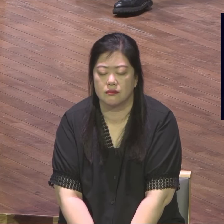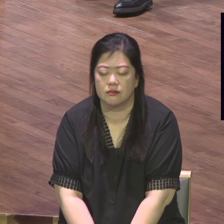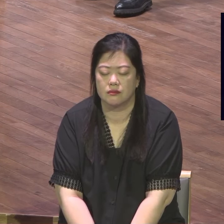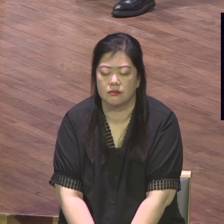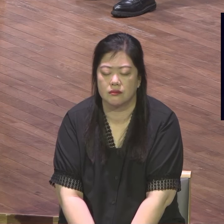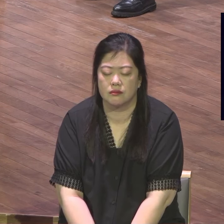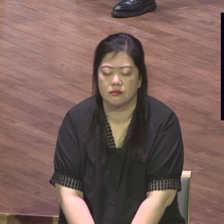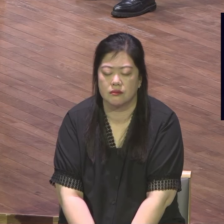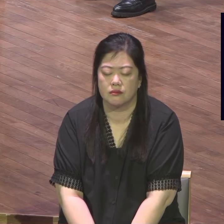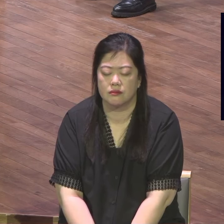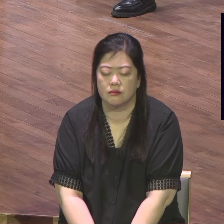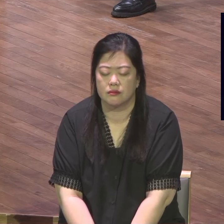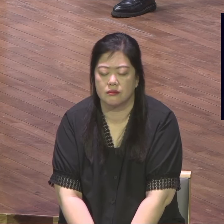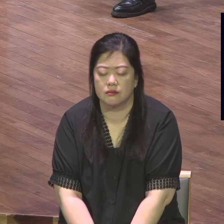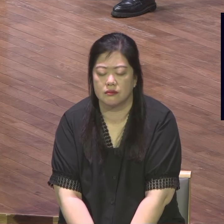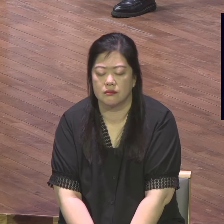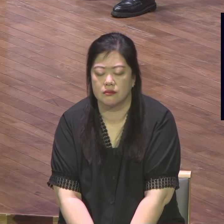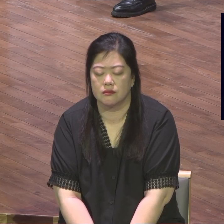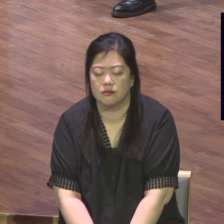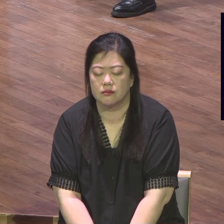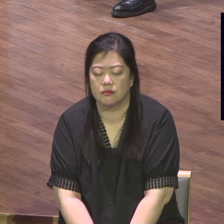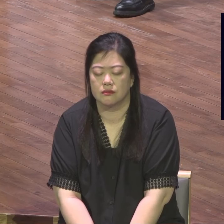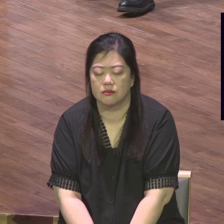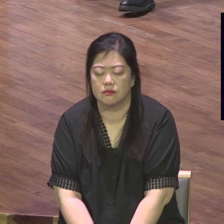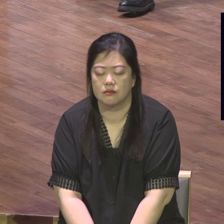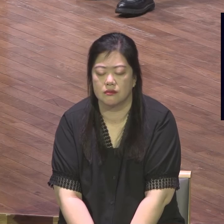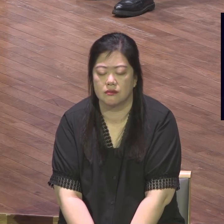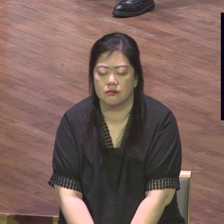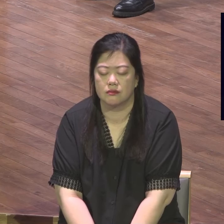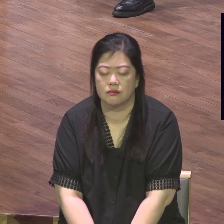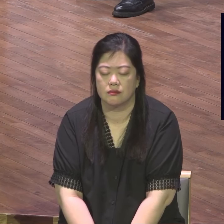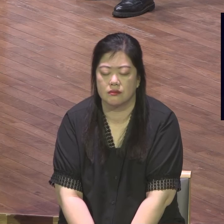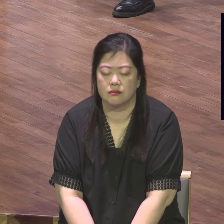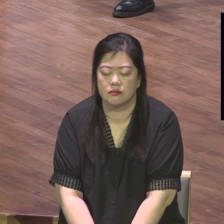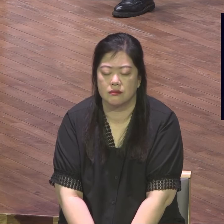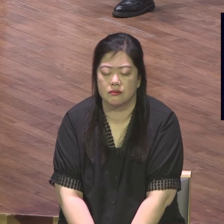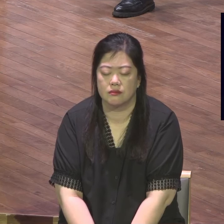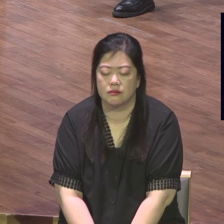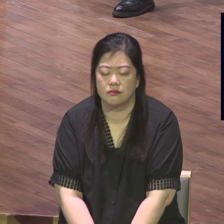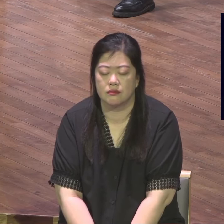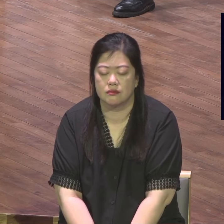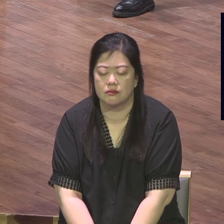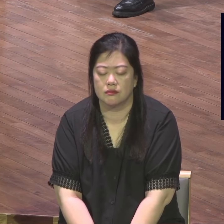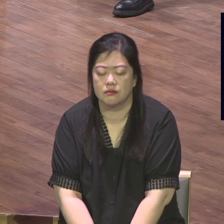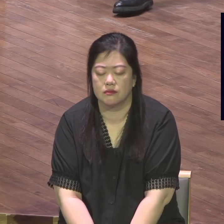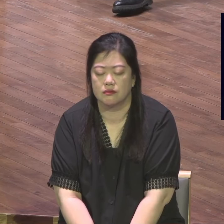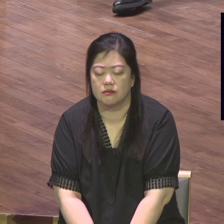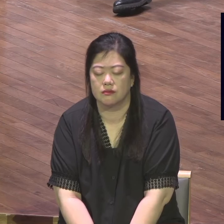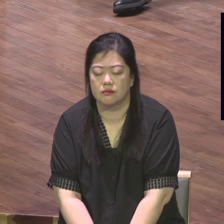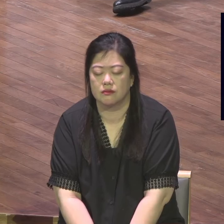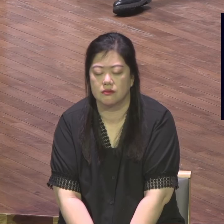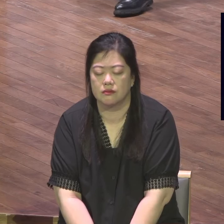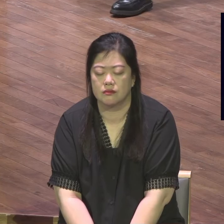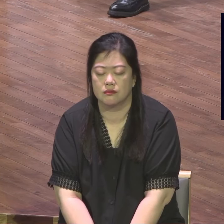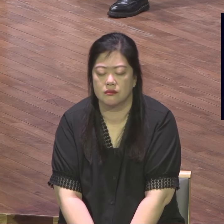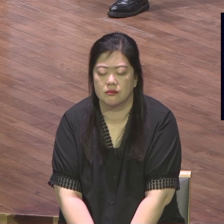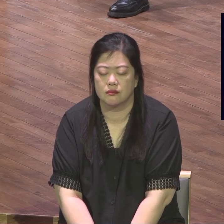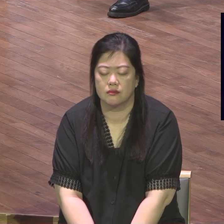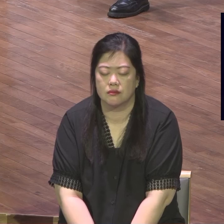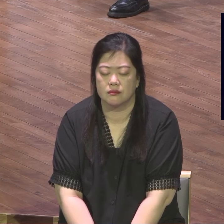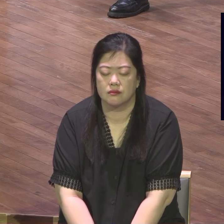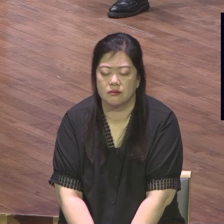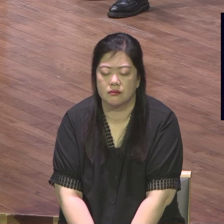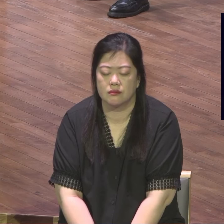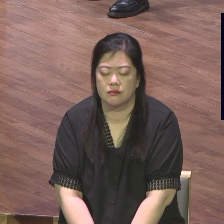기념비적인 응답받을 수 있도록 주님께서 역사하여 주시옵소서. 하나님 우리에게 헌신의 망대를 세우는 기도 속에